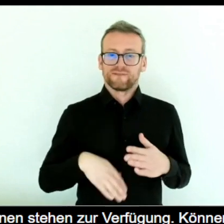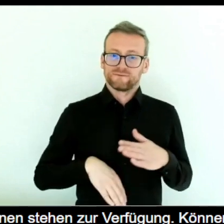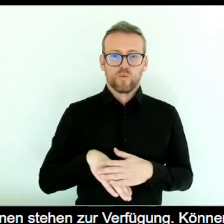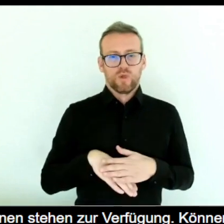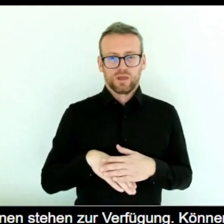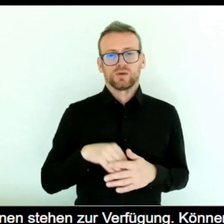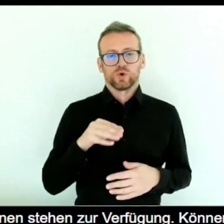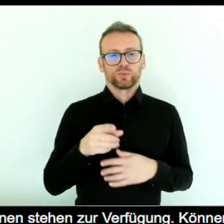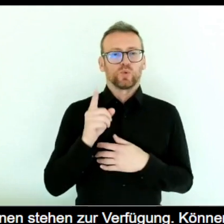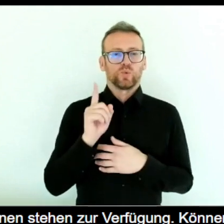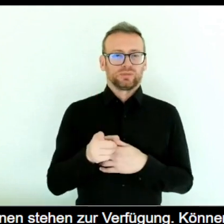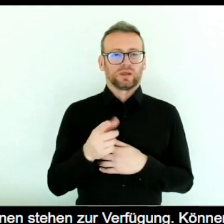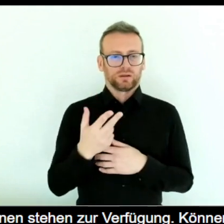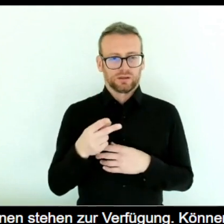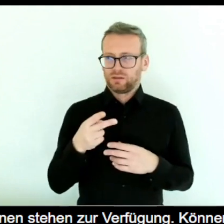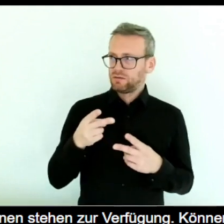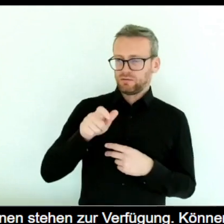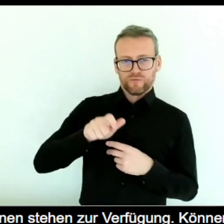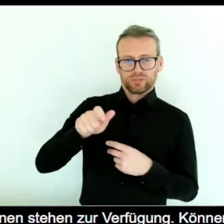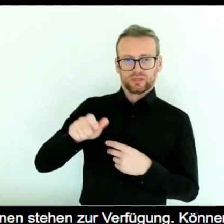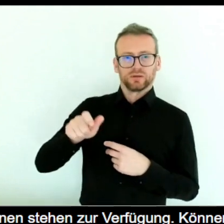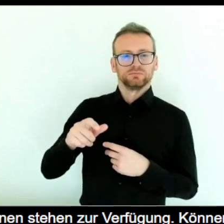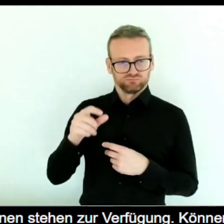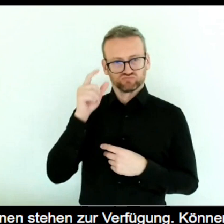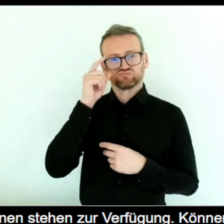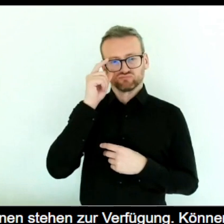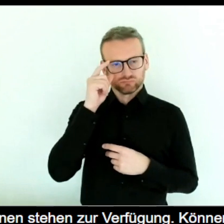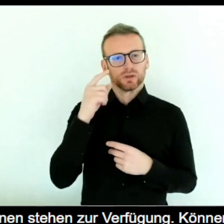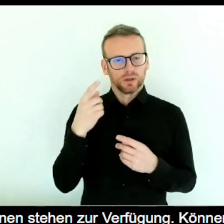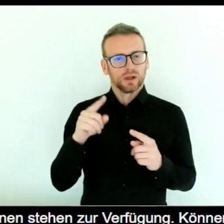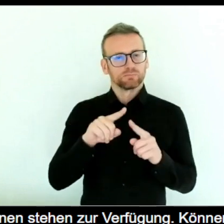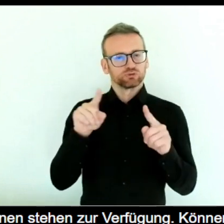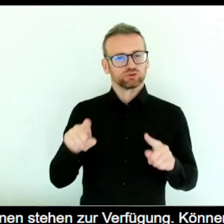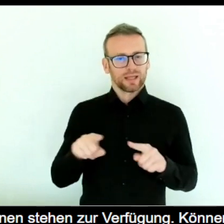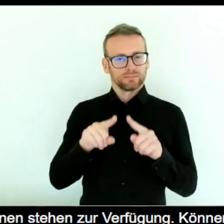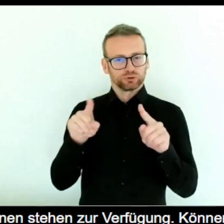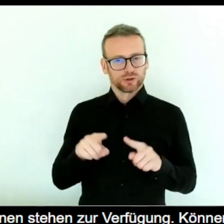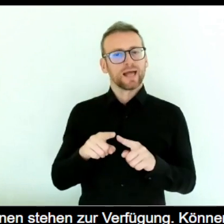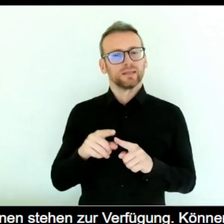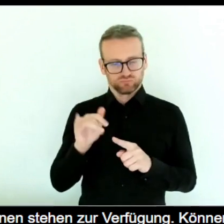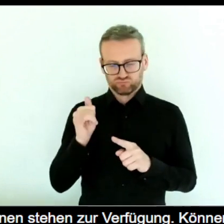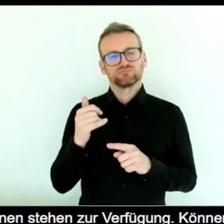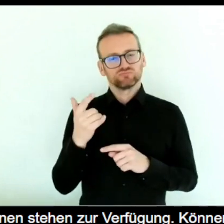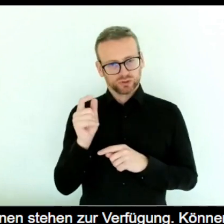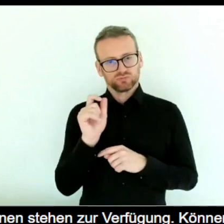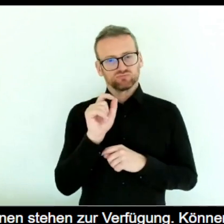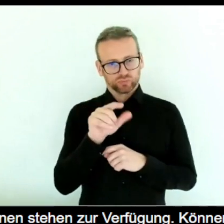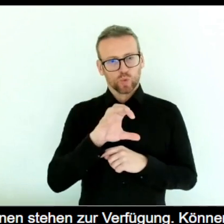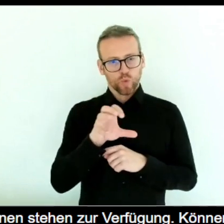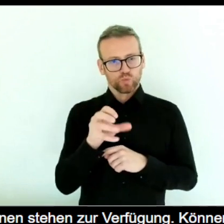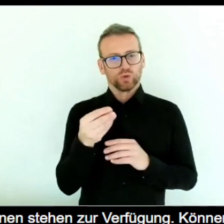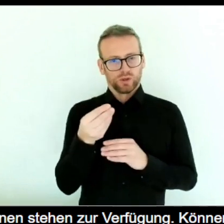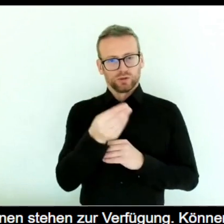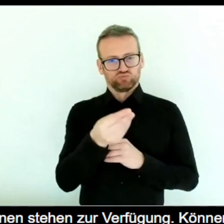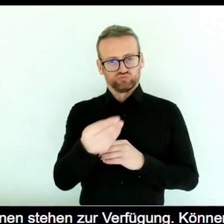Baupreissteigerungen. Die ersten Masten sind errichtet und auch schon am Netz. Und im Laufe dieses Jahres gehen